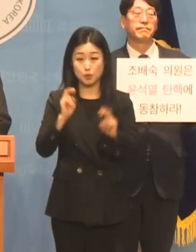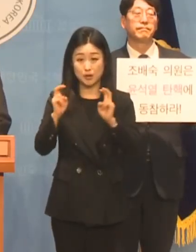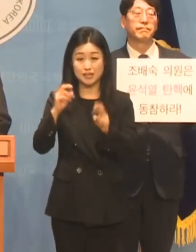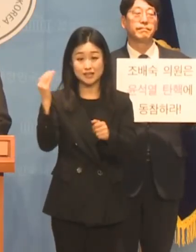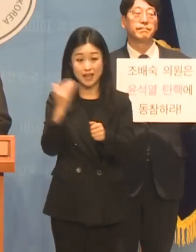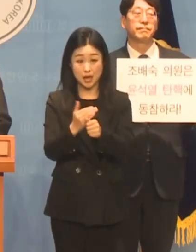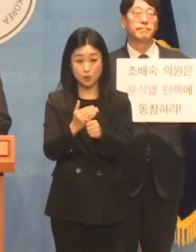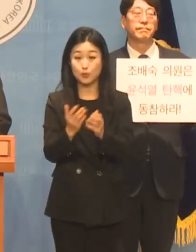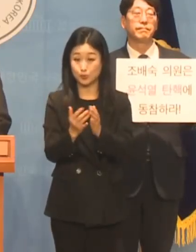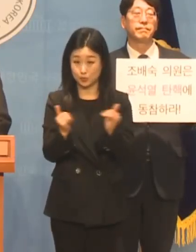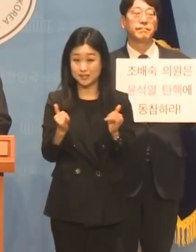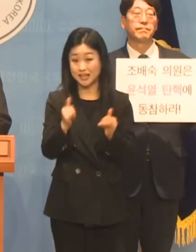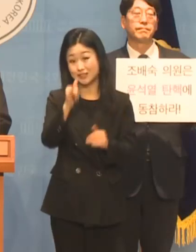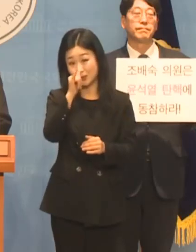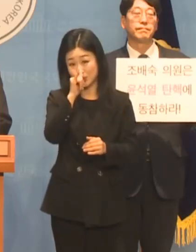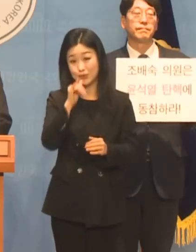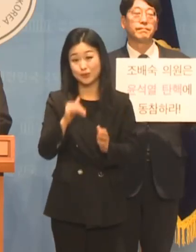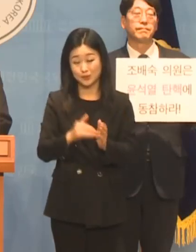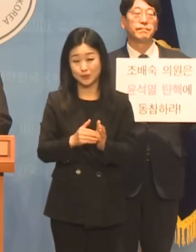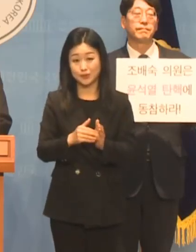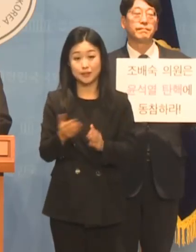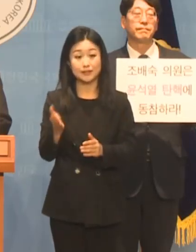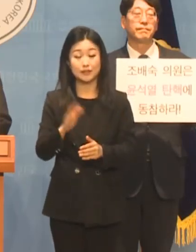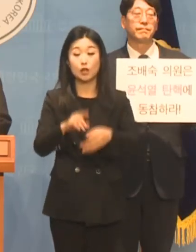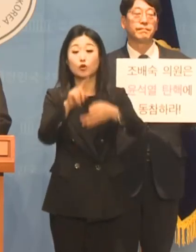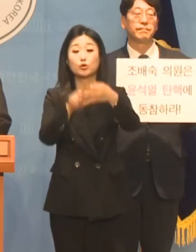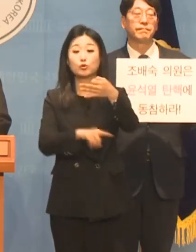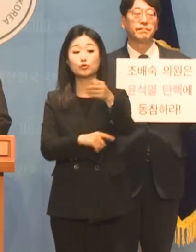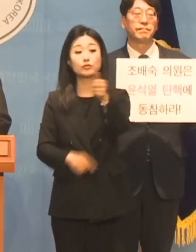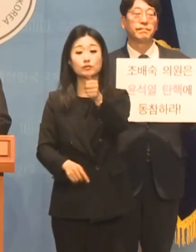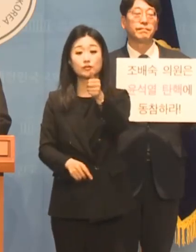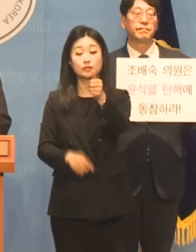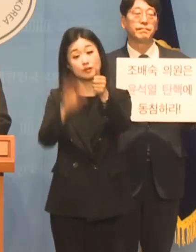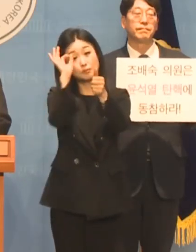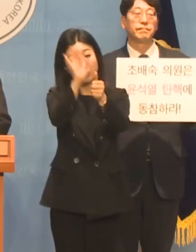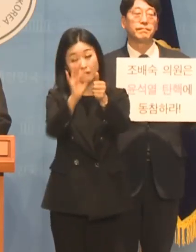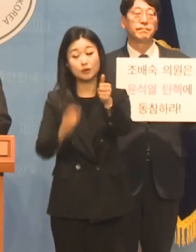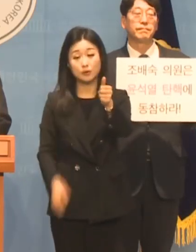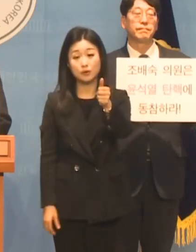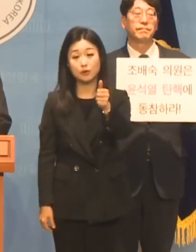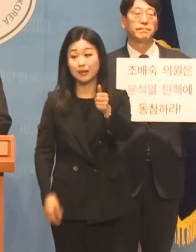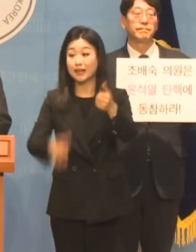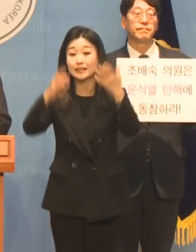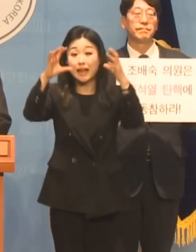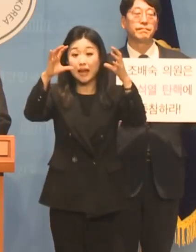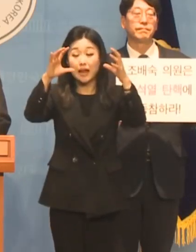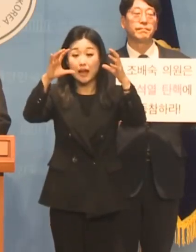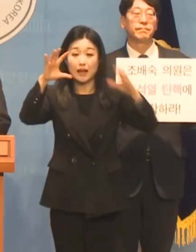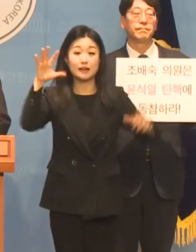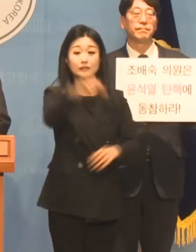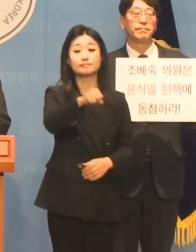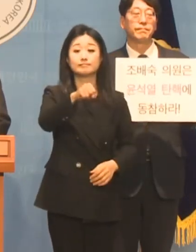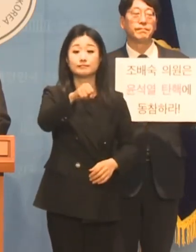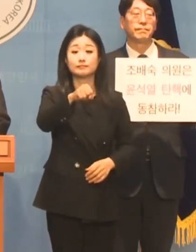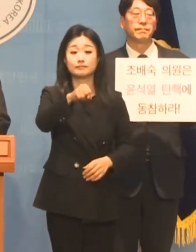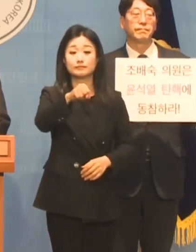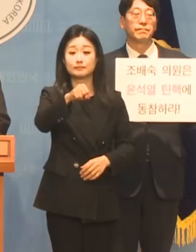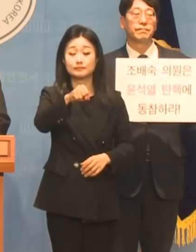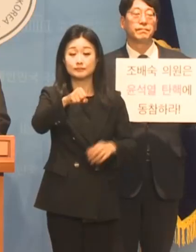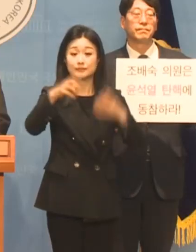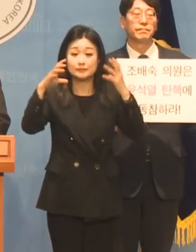해고당한 노동자도 있었습니다. 그러나 윤석열 대통령은 어떻습니까? 나라를 손에 쥐고 그